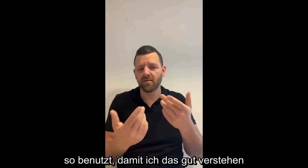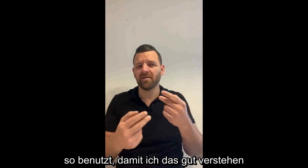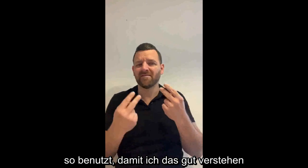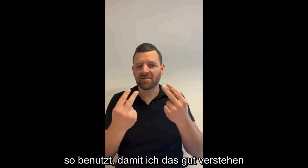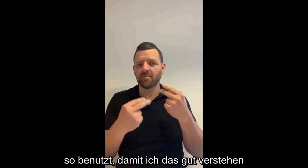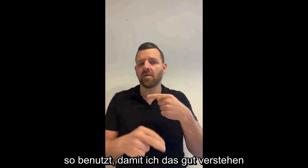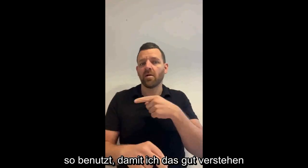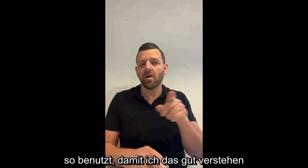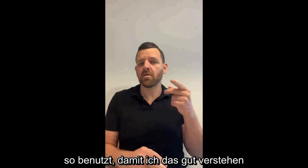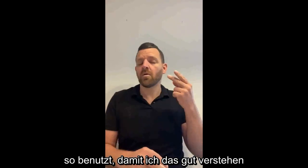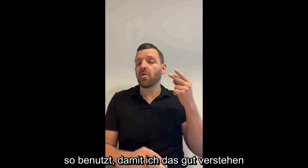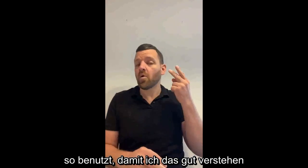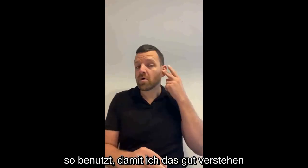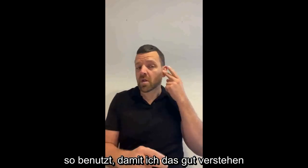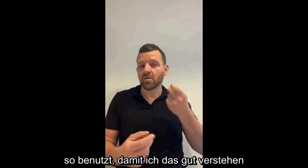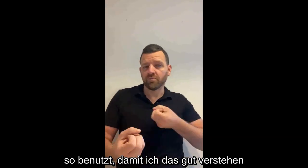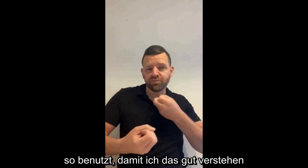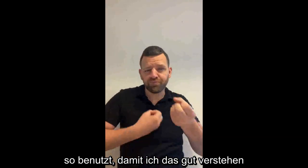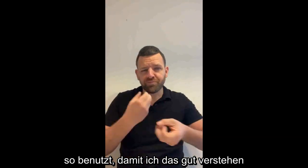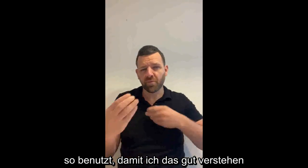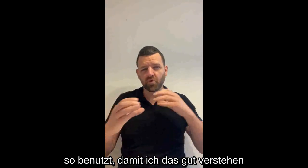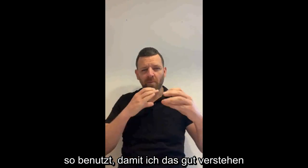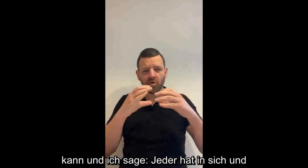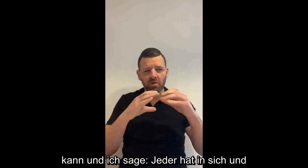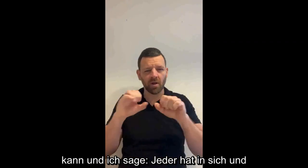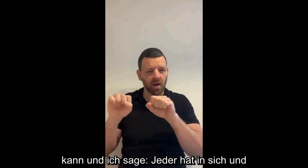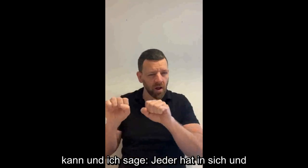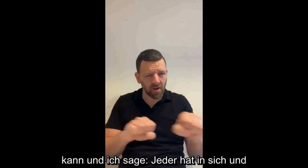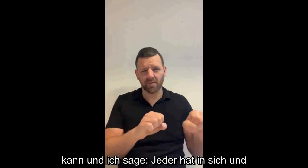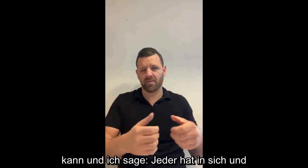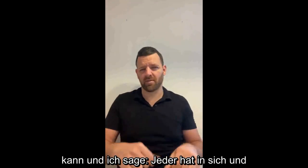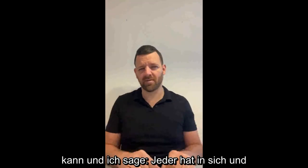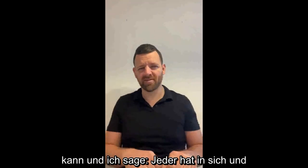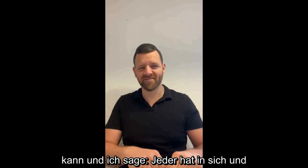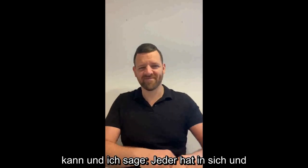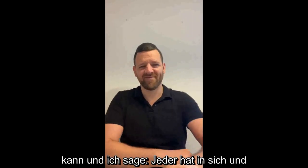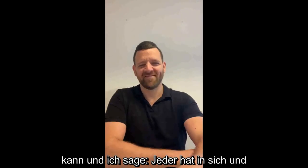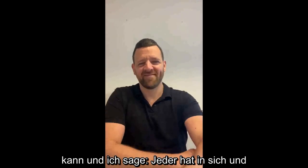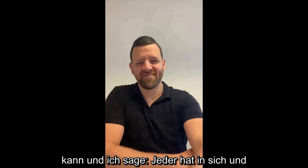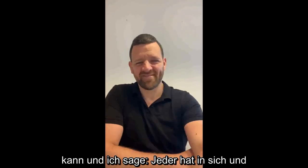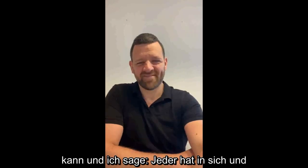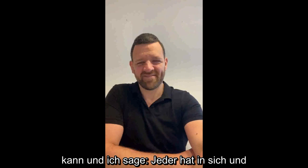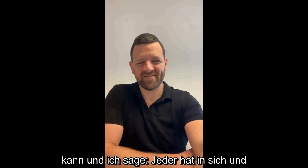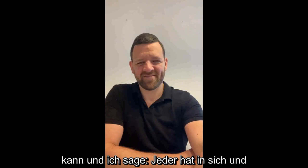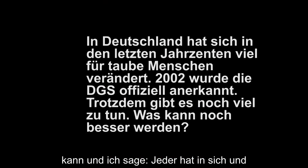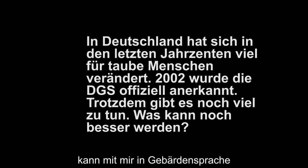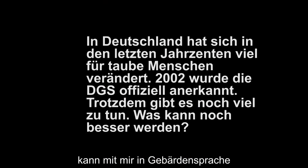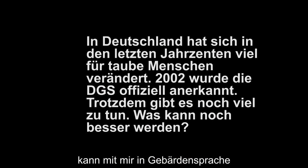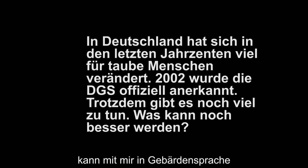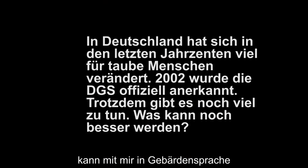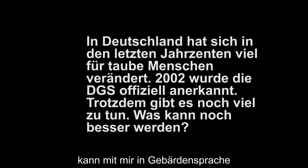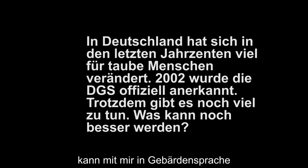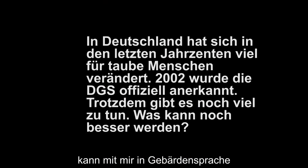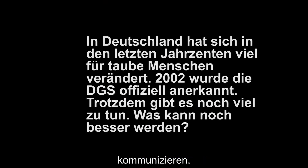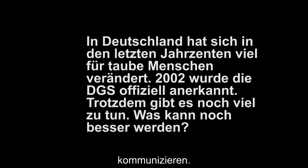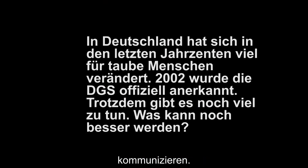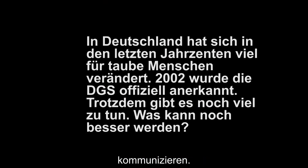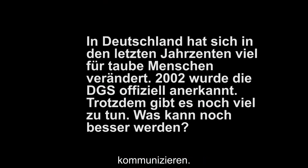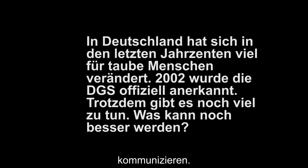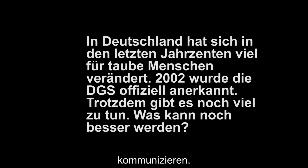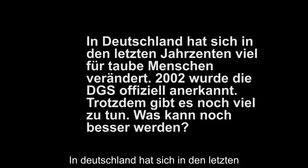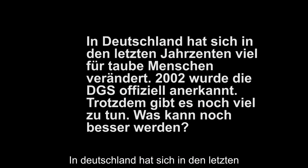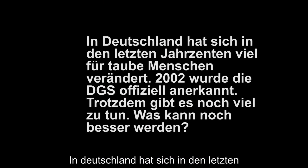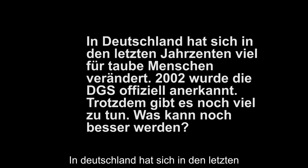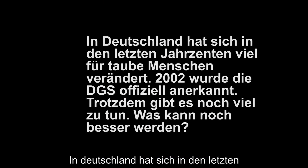Baby oder so benutzt damit ich das gut verstehen kann und ich sage jeder hat es in sich und kann mit mir in Gebärdensprache